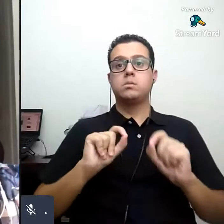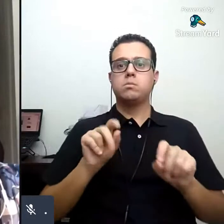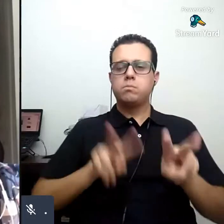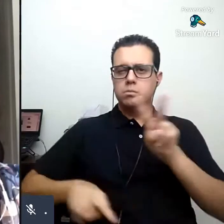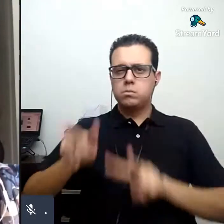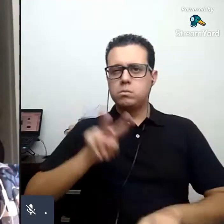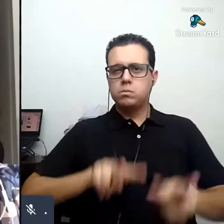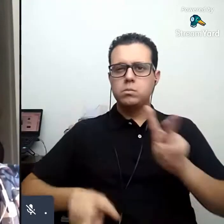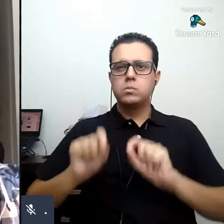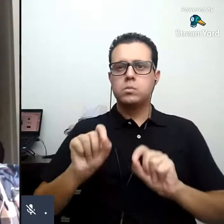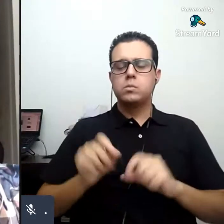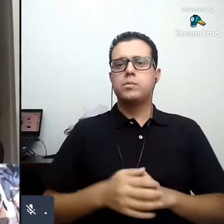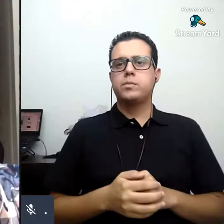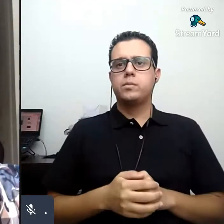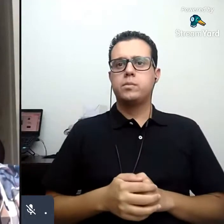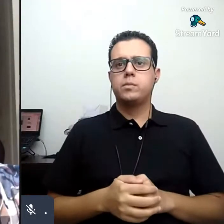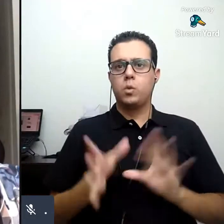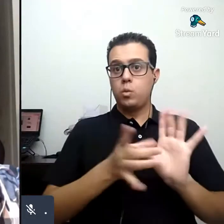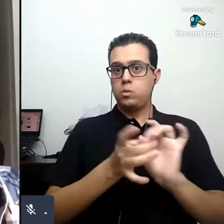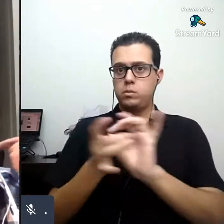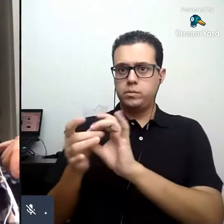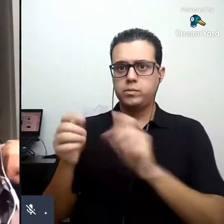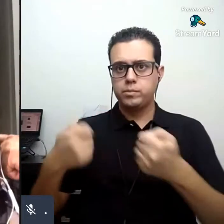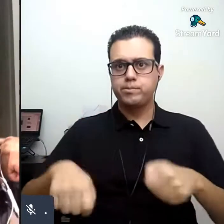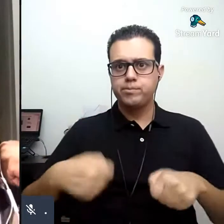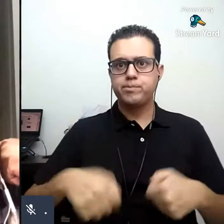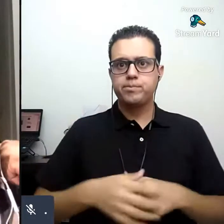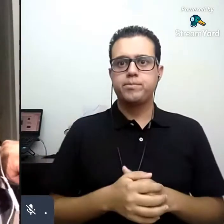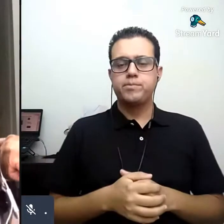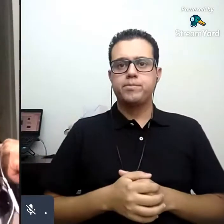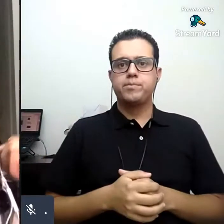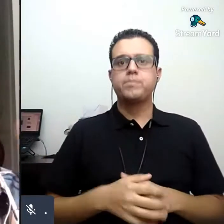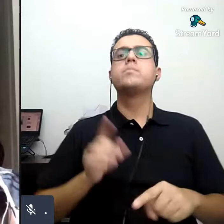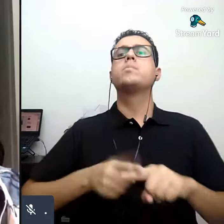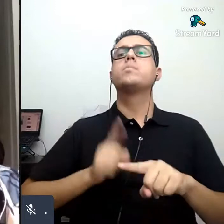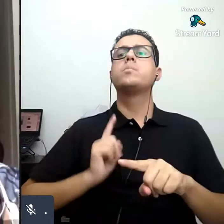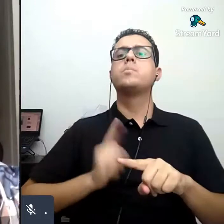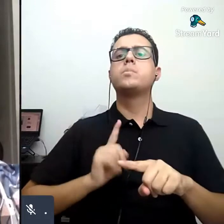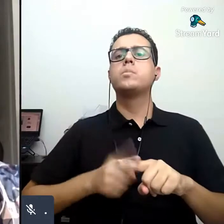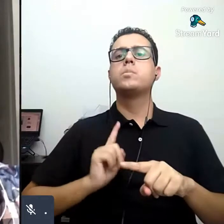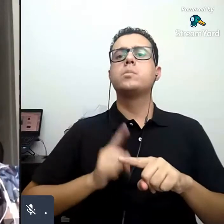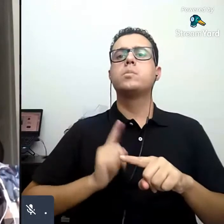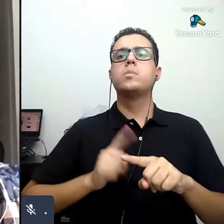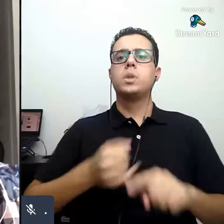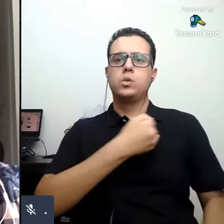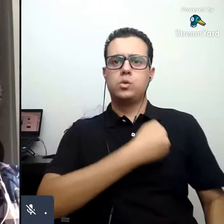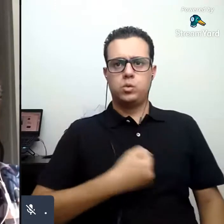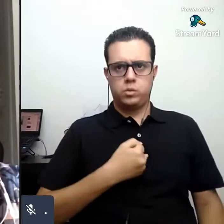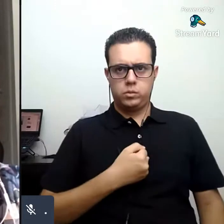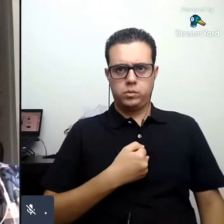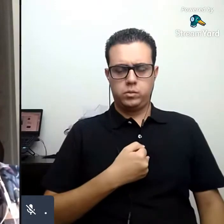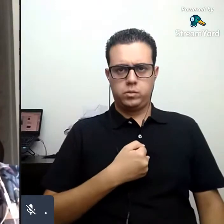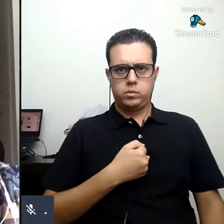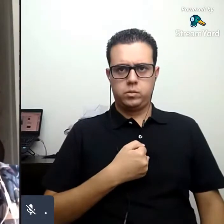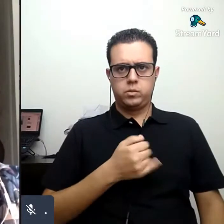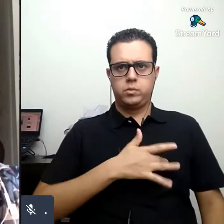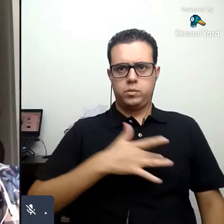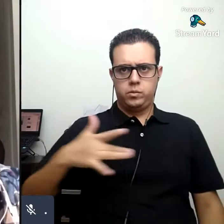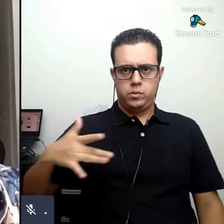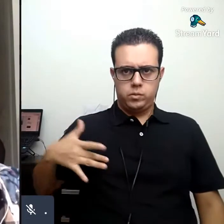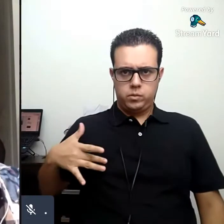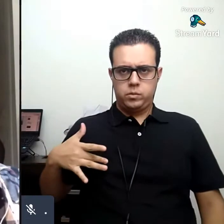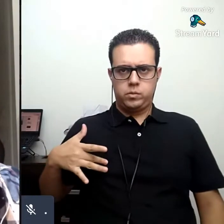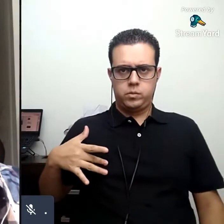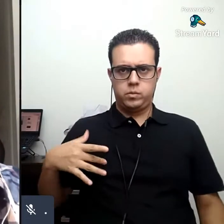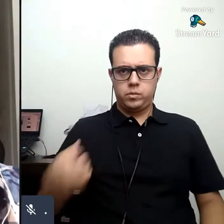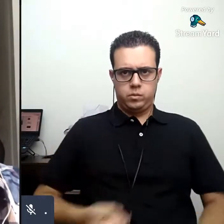pouco do contexto. Por que é que João, movido pelo Espírito Santo, inspirado pelo Espírito